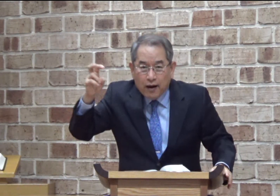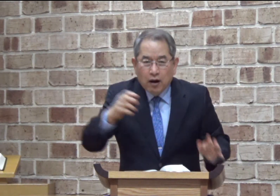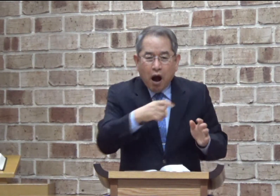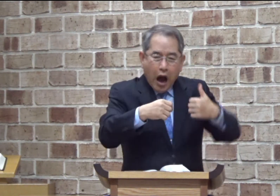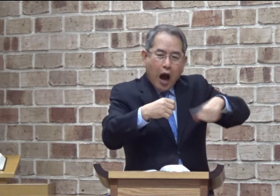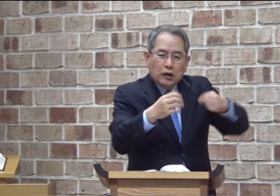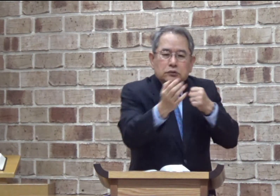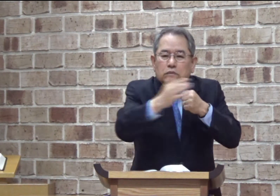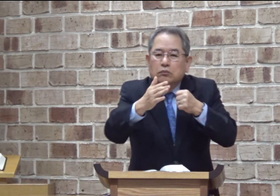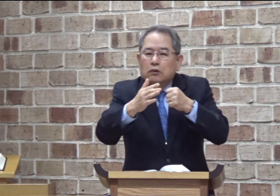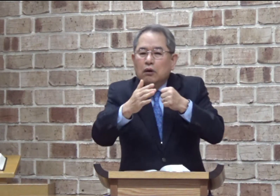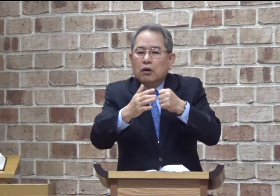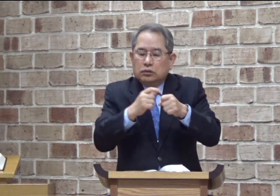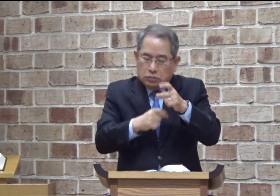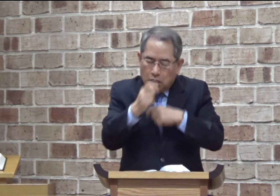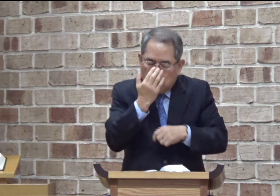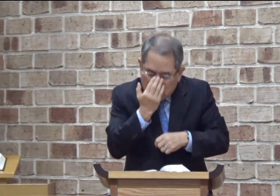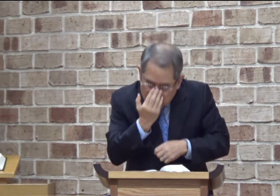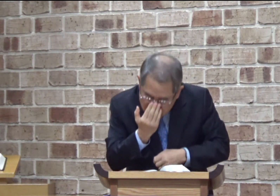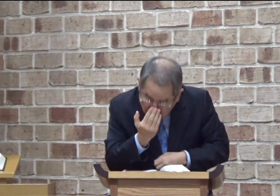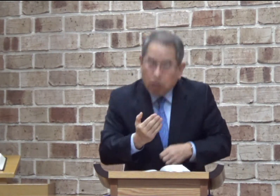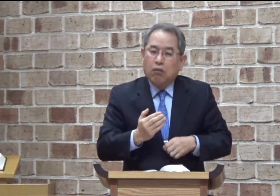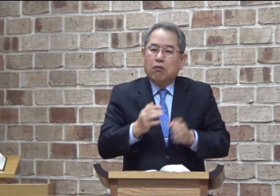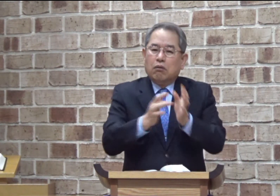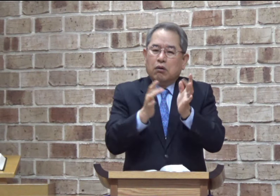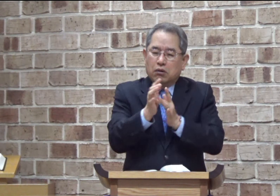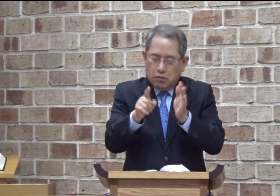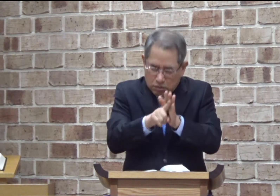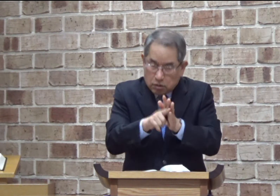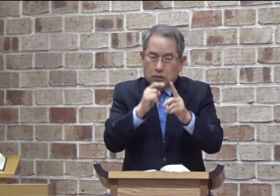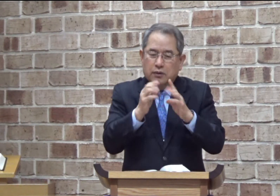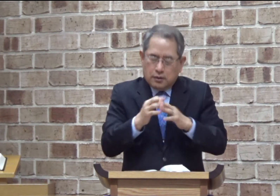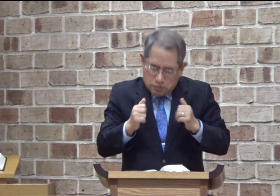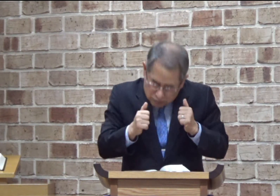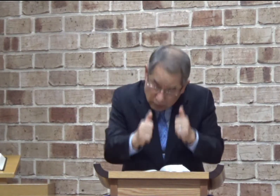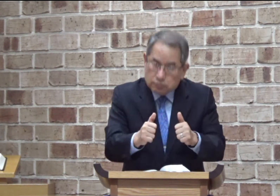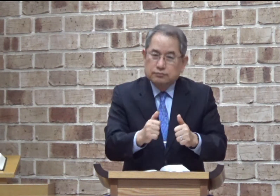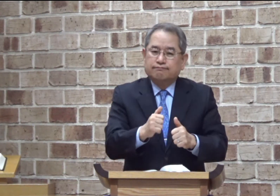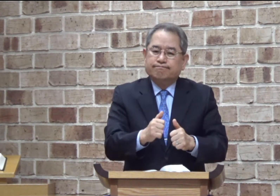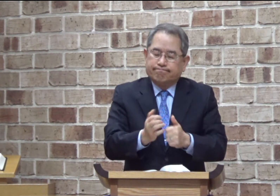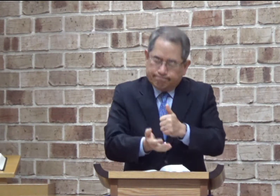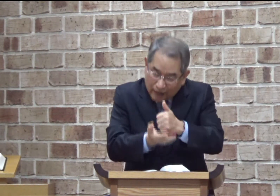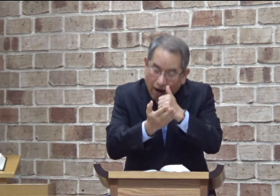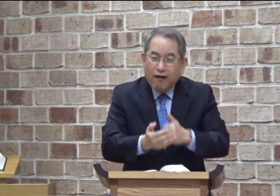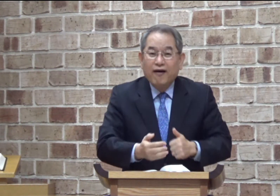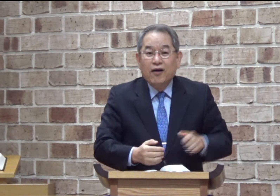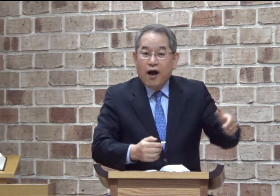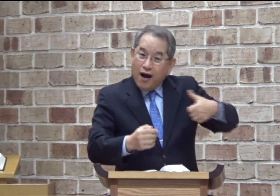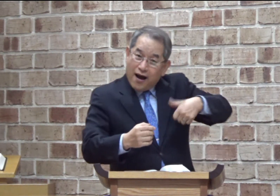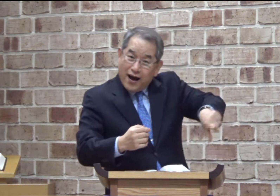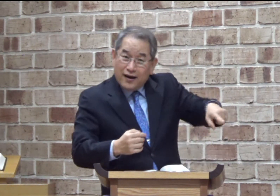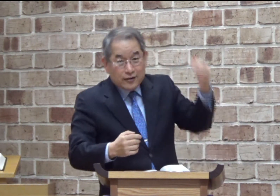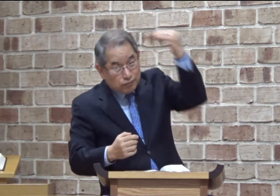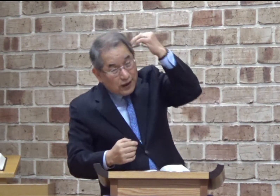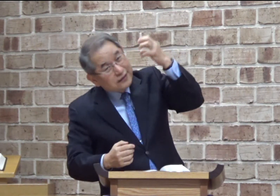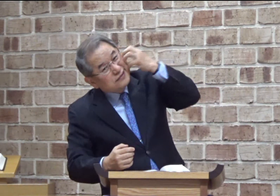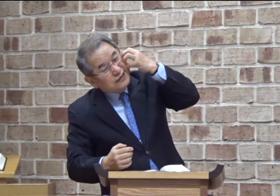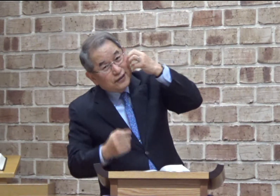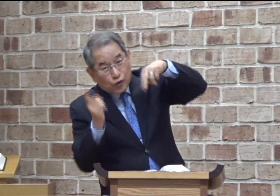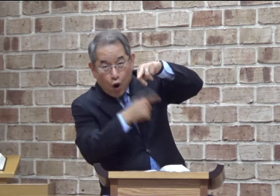없다고 생각했을 것입니다. 그런데 아들 때문에 더 겸손히 예수님을 믿고 교회에 열심히 다니게